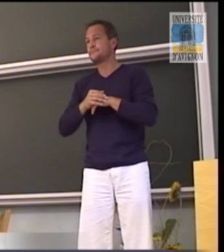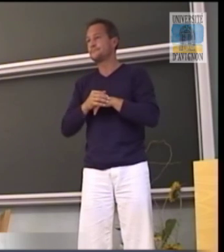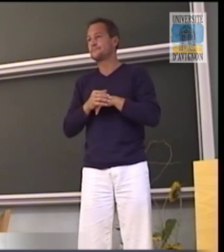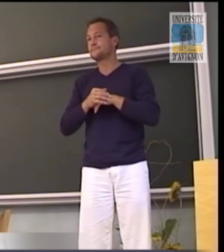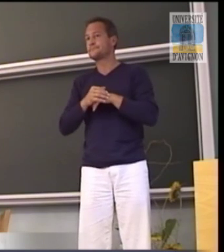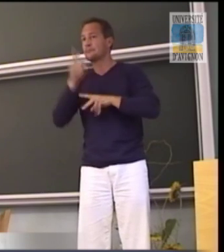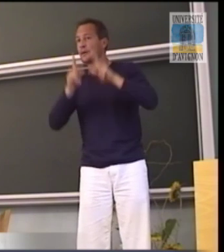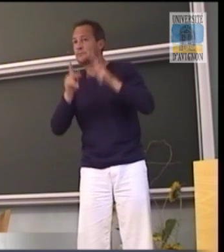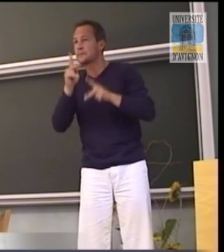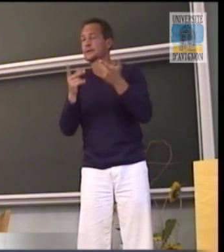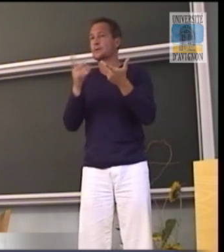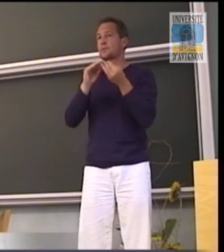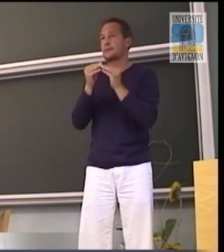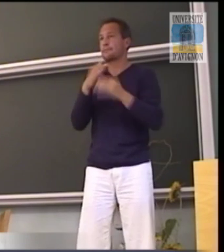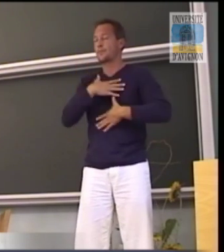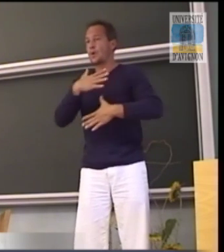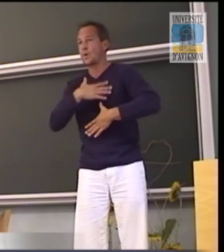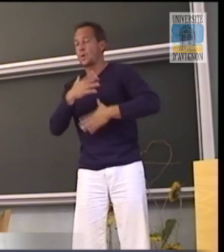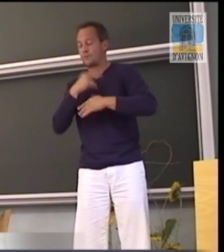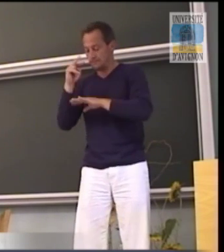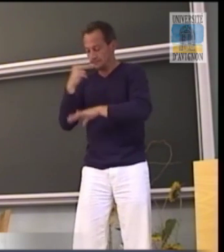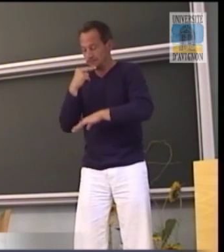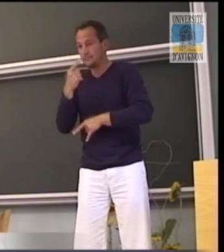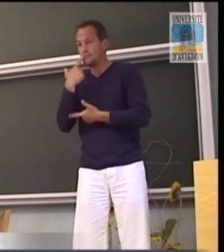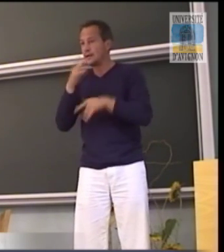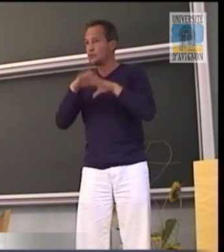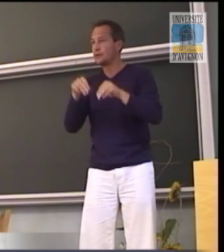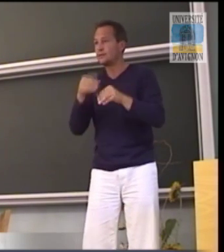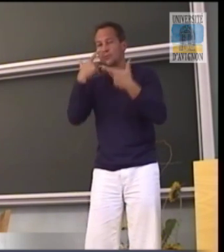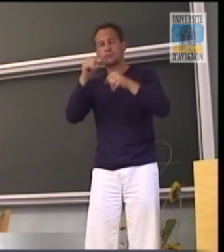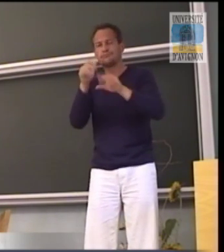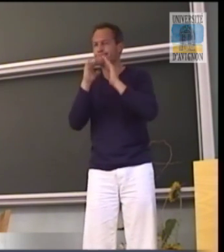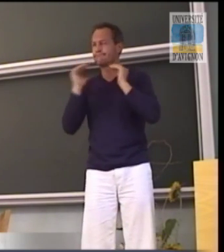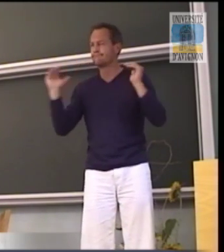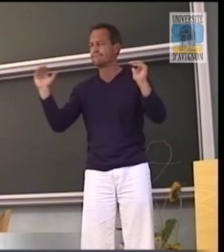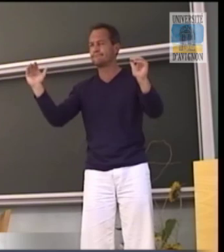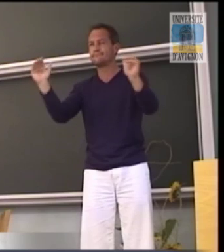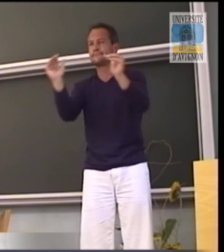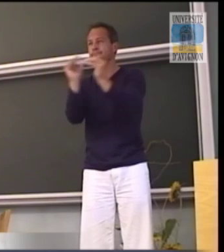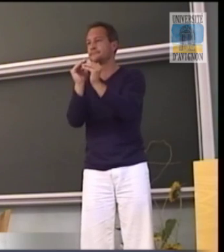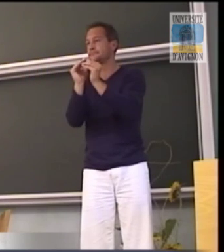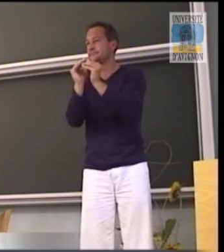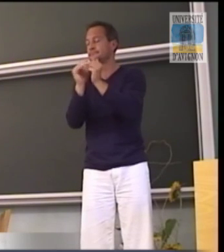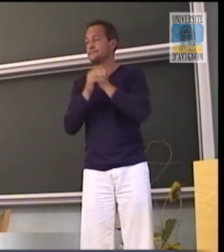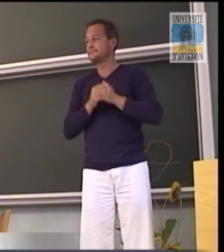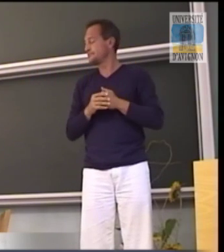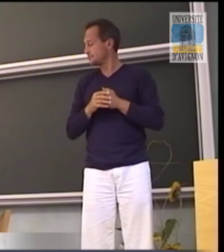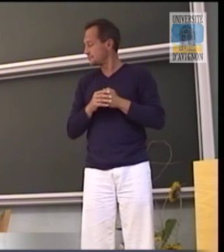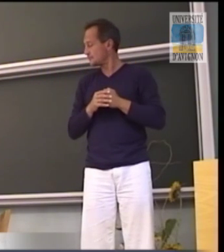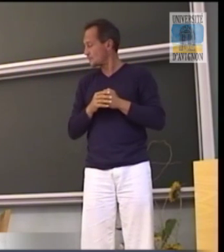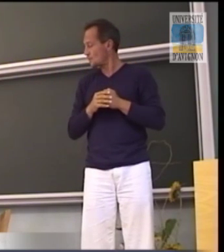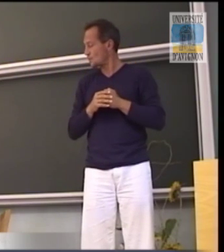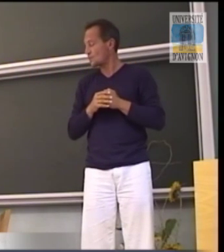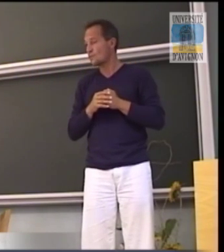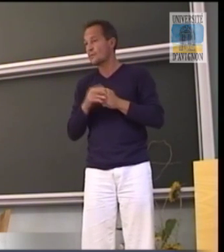certainement des confrontations à la peur. En tout cas, il y avait un grand silence. Et puis en plus, j'avais peut-être une